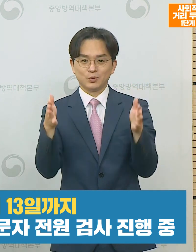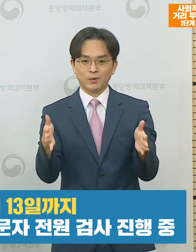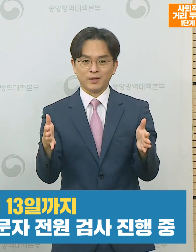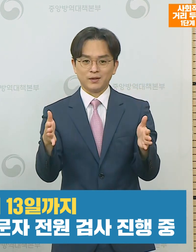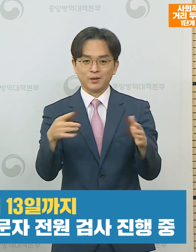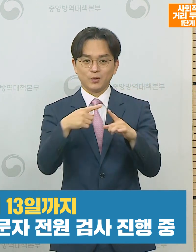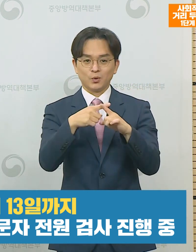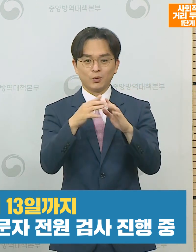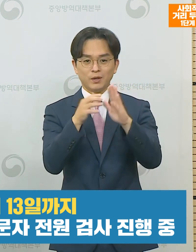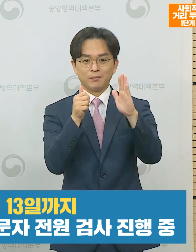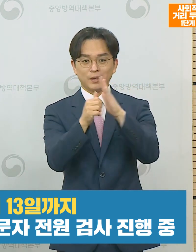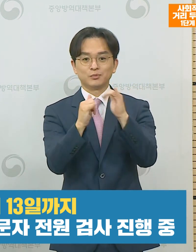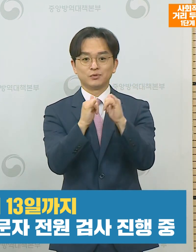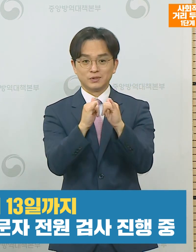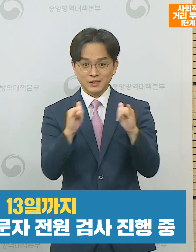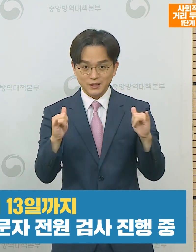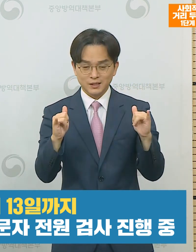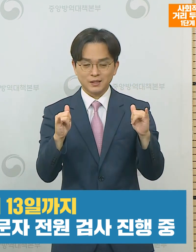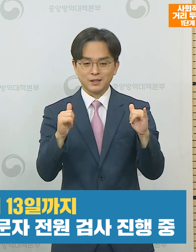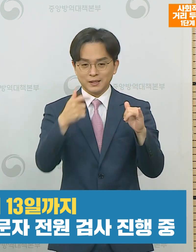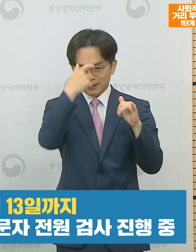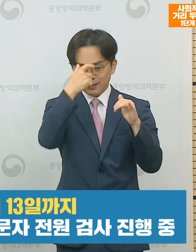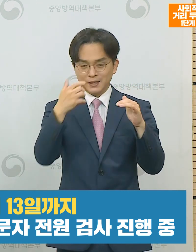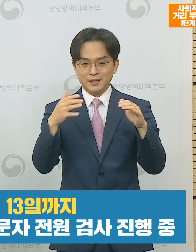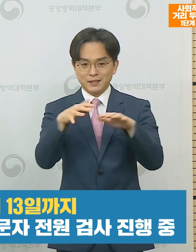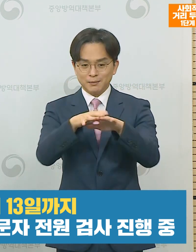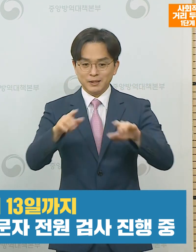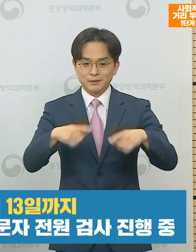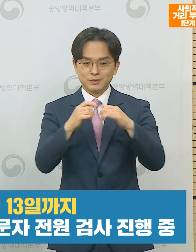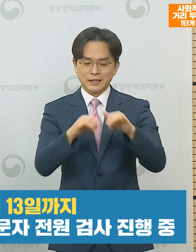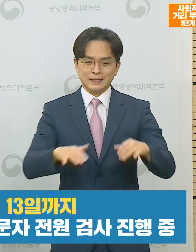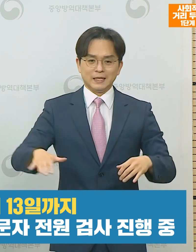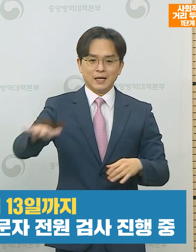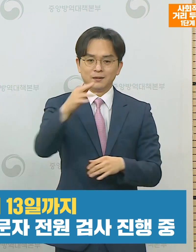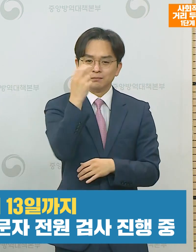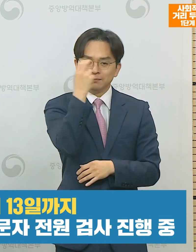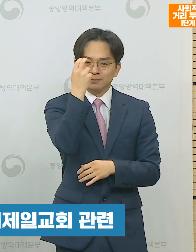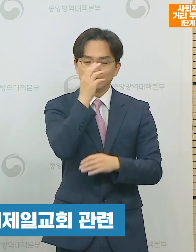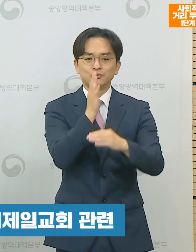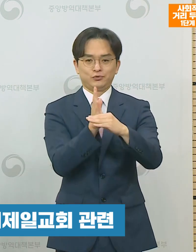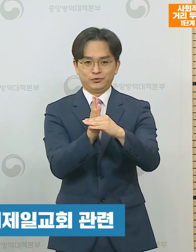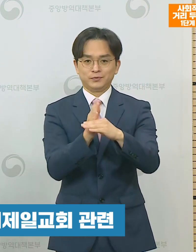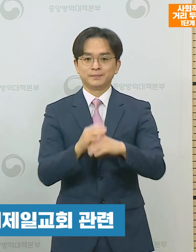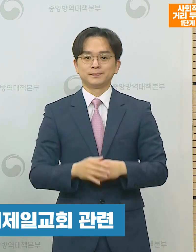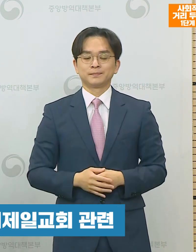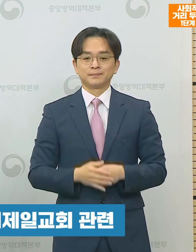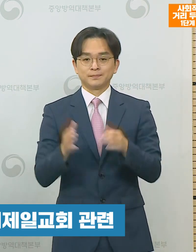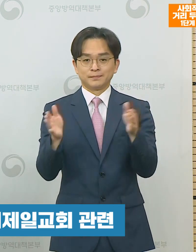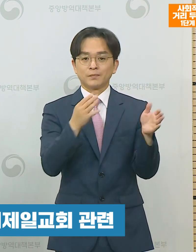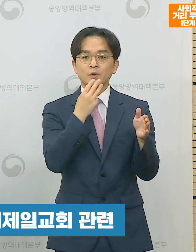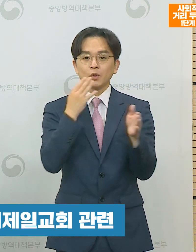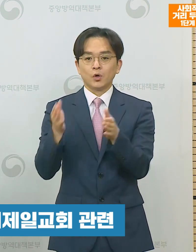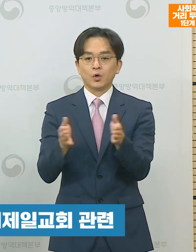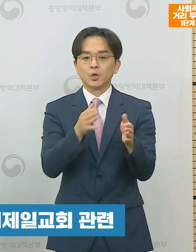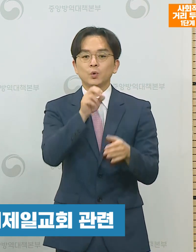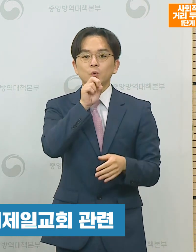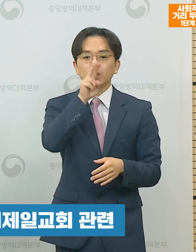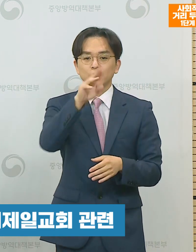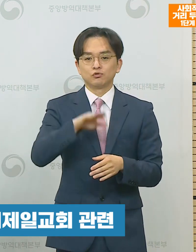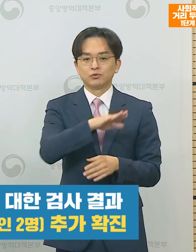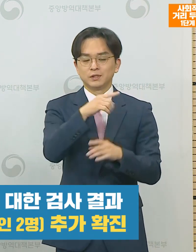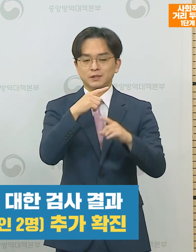및 방문자 전원에 대한 검사를 진행 중에 있습니다. 경기도 용인시의